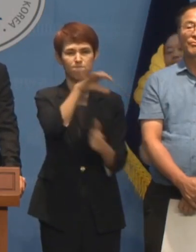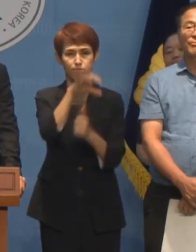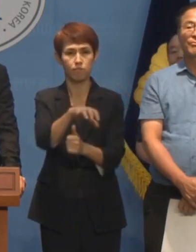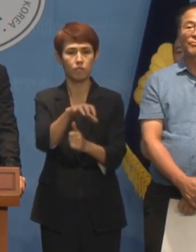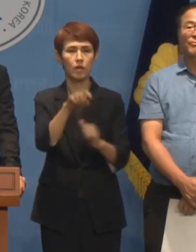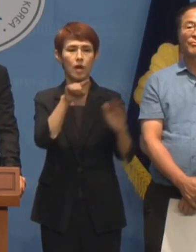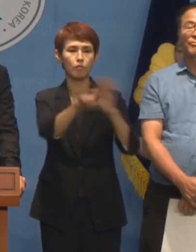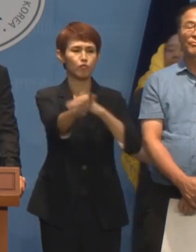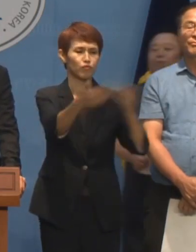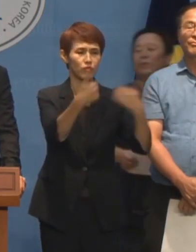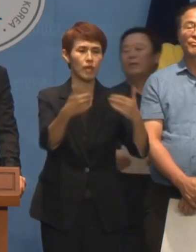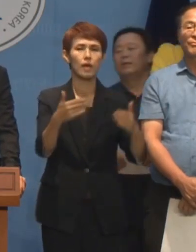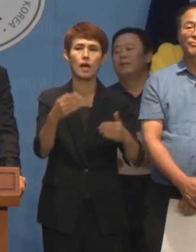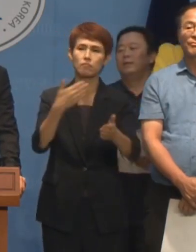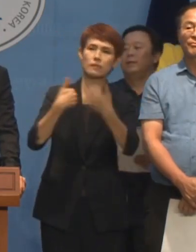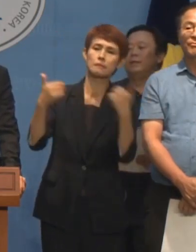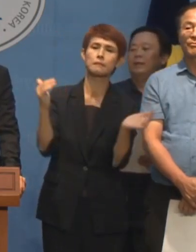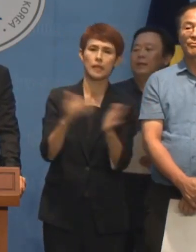압수수색을 진행했습니다.